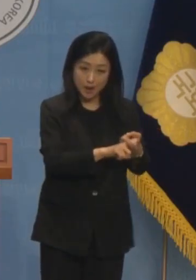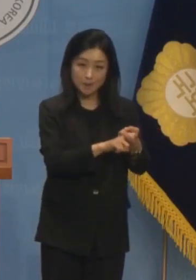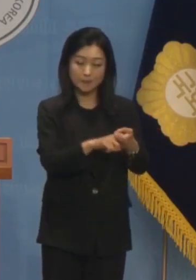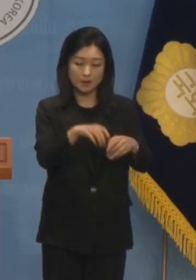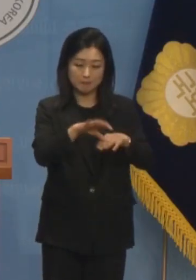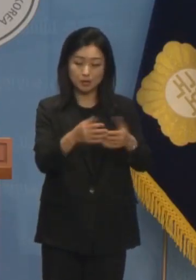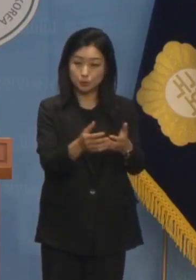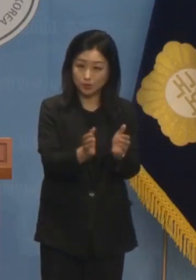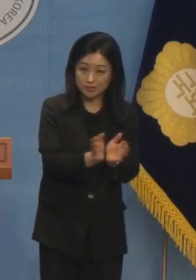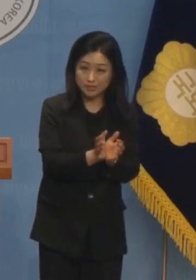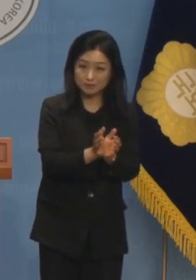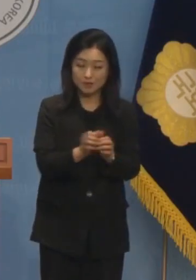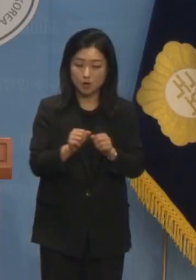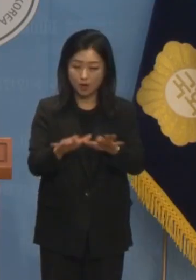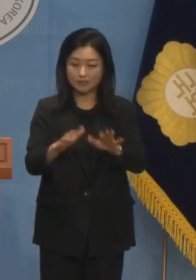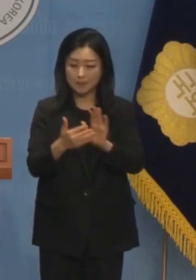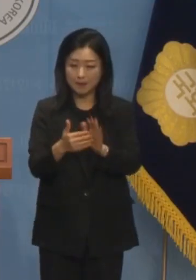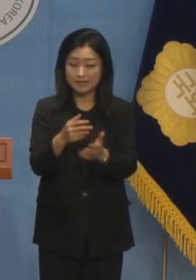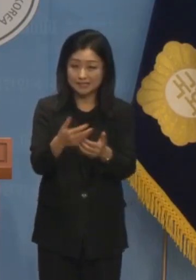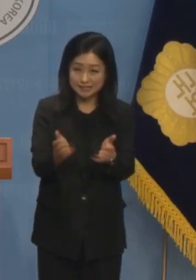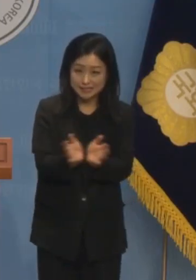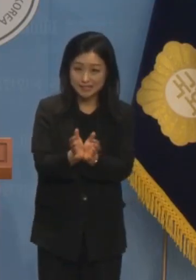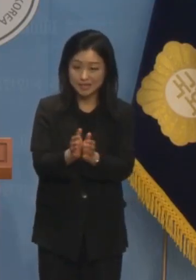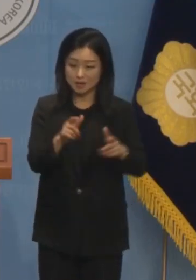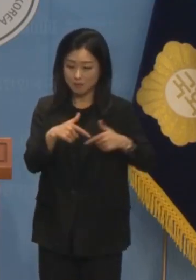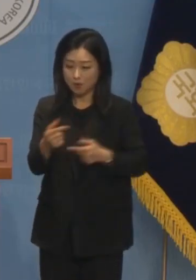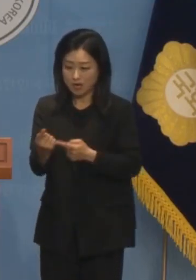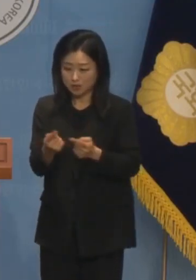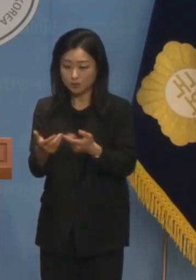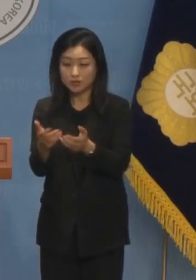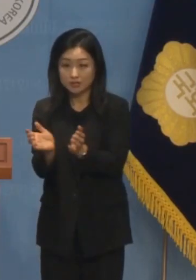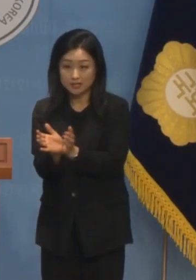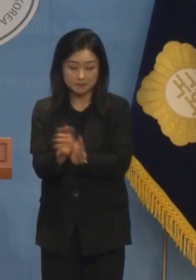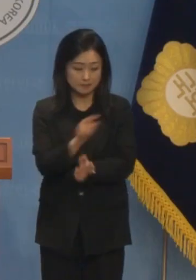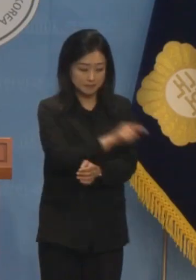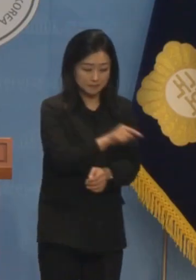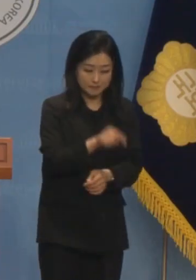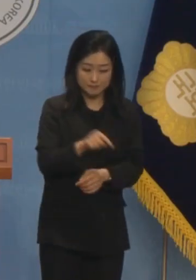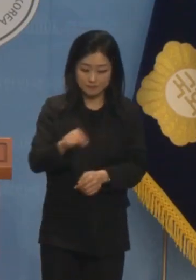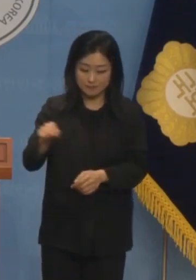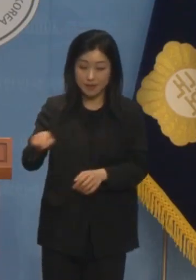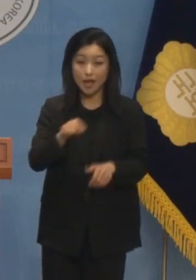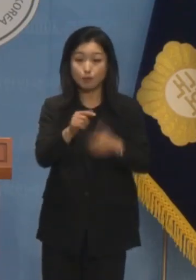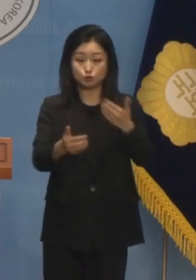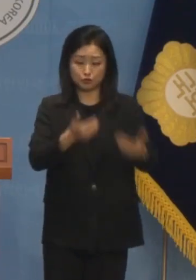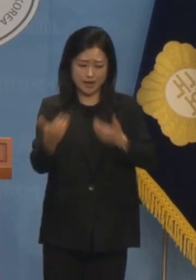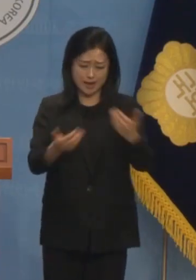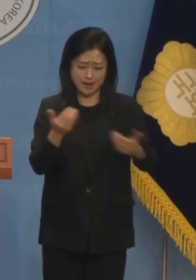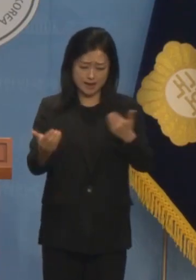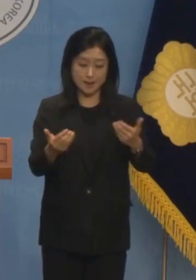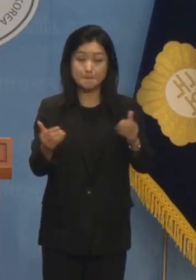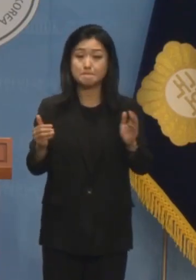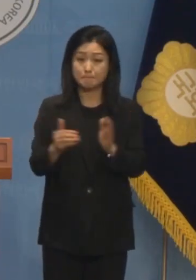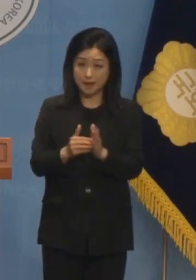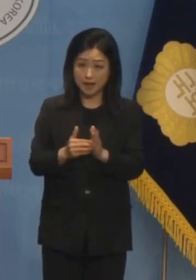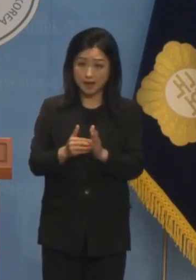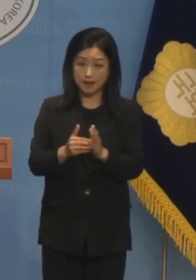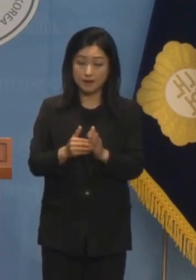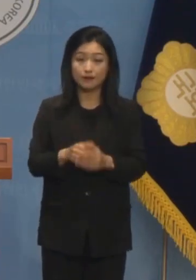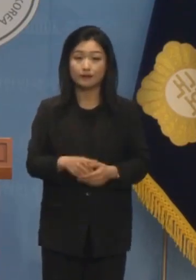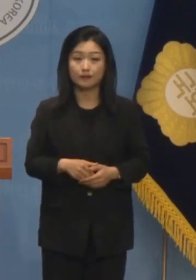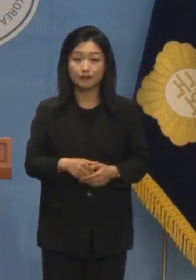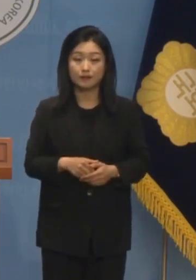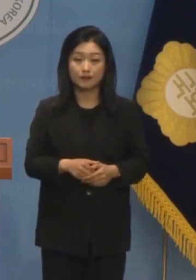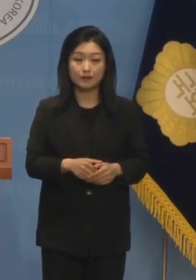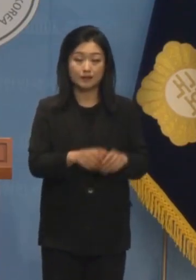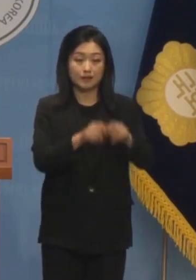방송팀, 확산방지팀, 명예훼손 분쟁 조정팀 등 4개 부서 사무실을 압수수색했습니다. 경찰이